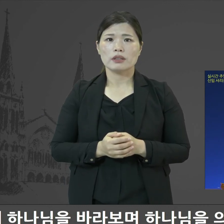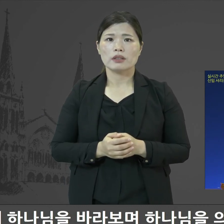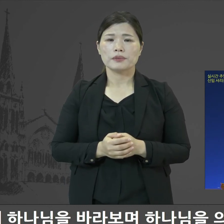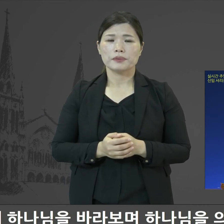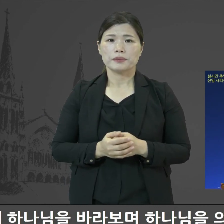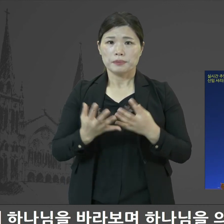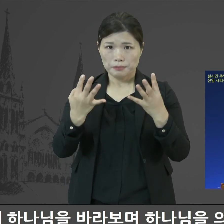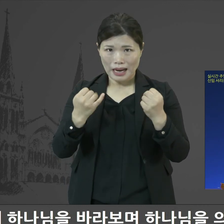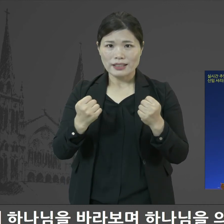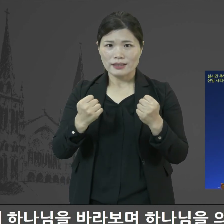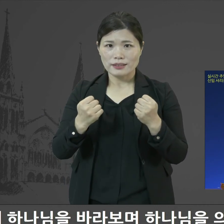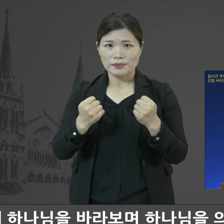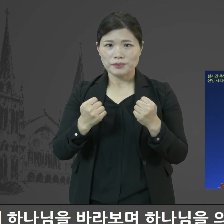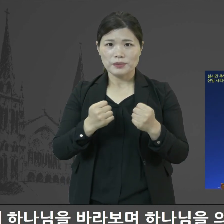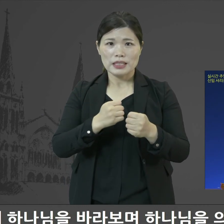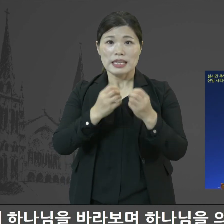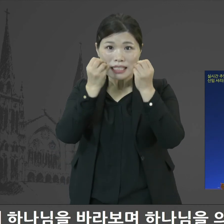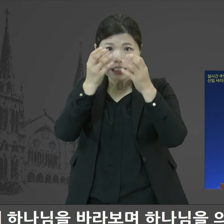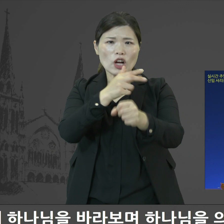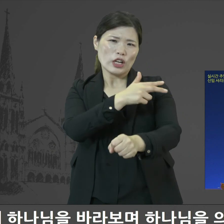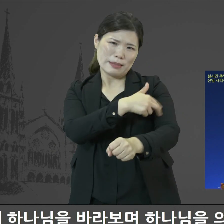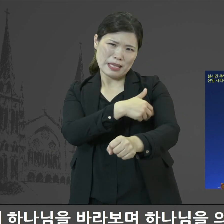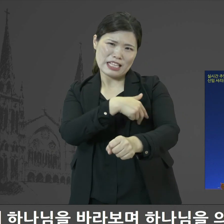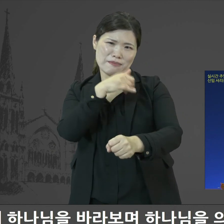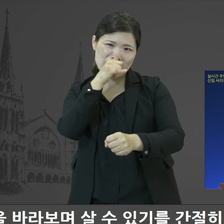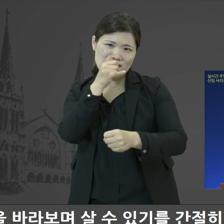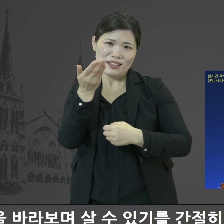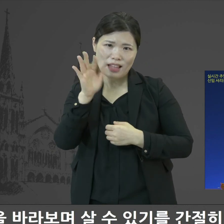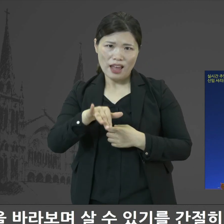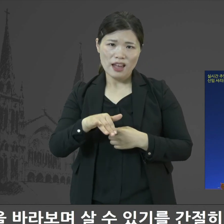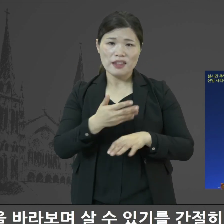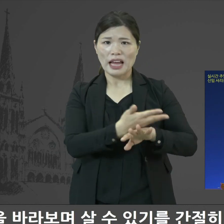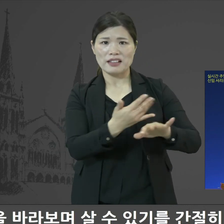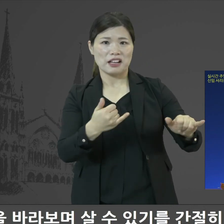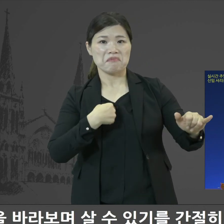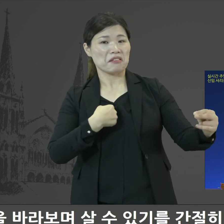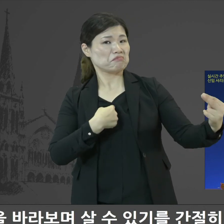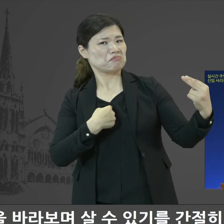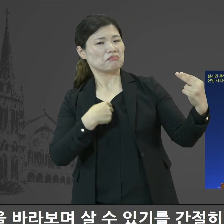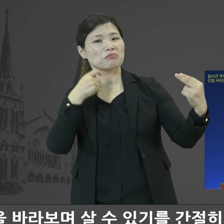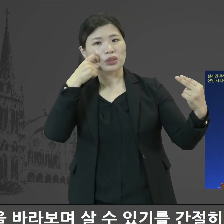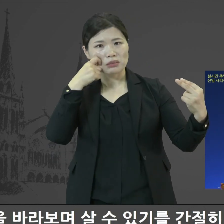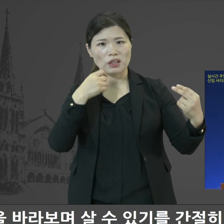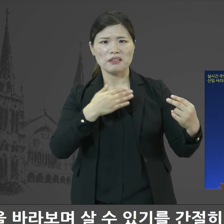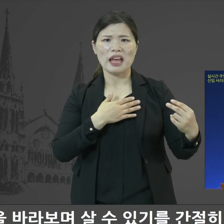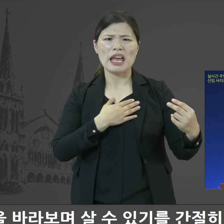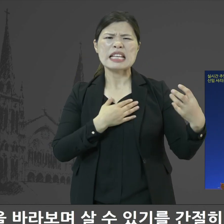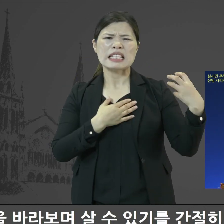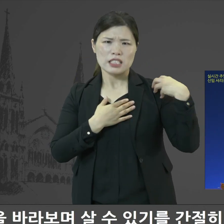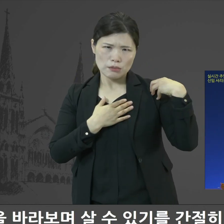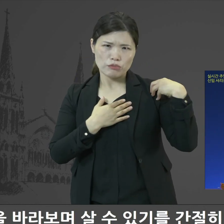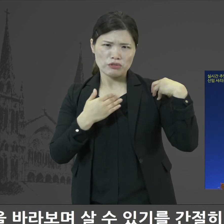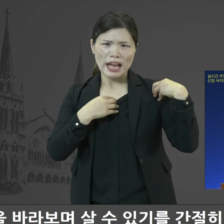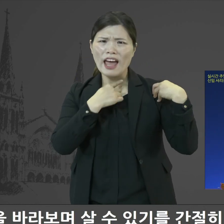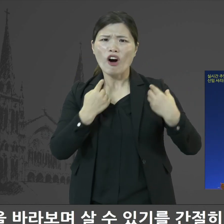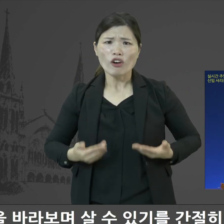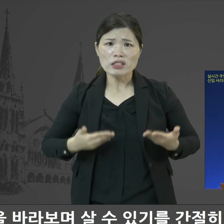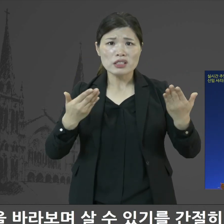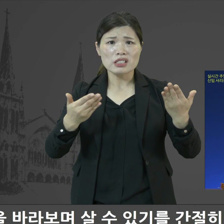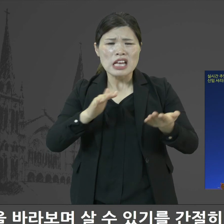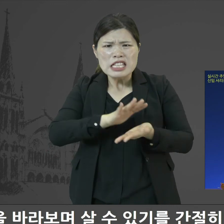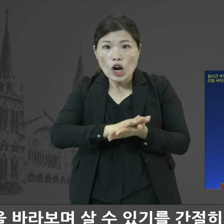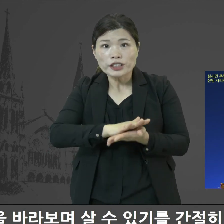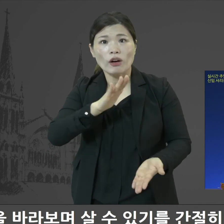계신데요, 여러분, 사람들은 우리를 보지 못할 수 있습니다. 우리 직분, 감당, 우리 헌신, 우리 열정을 모를 수